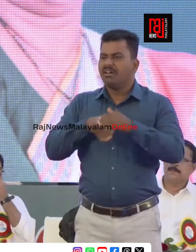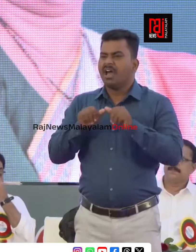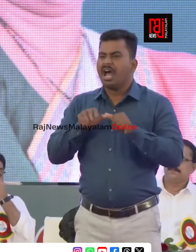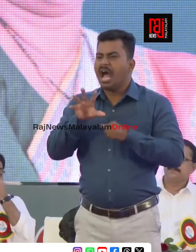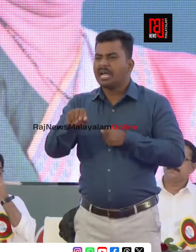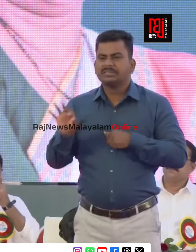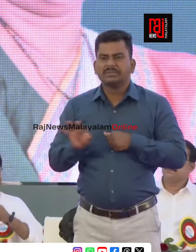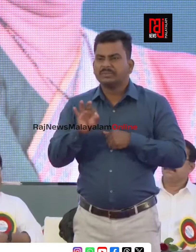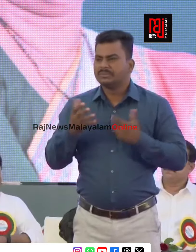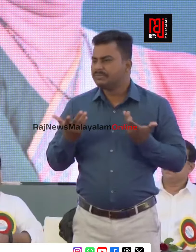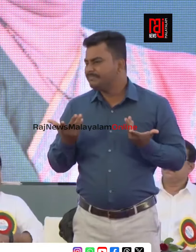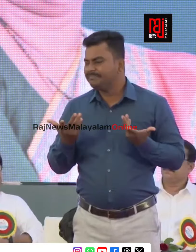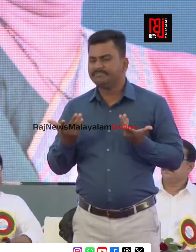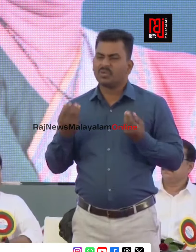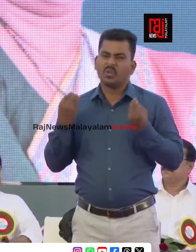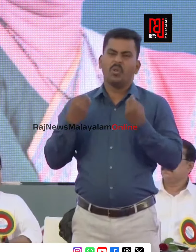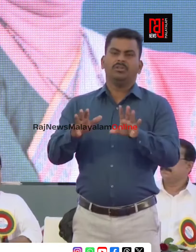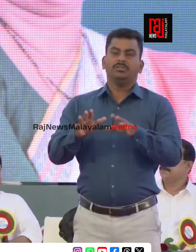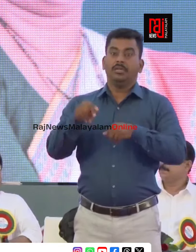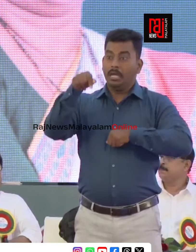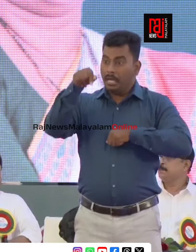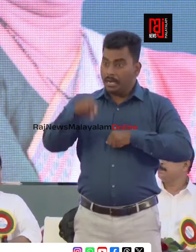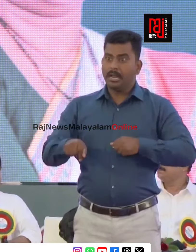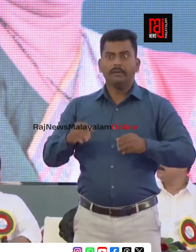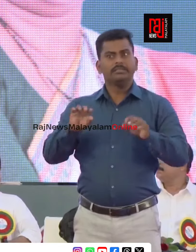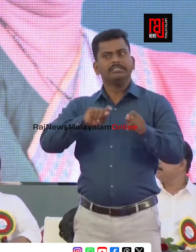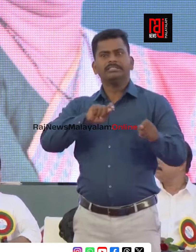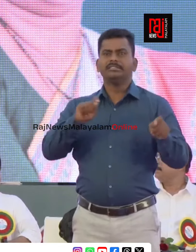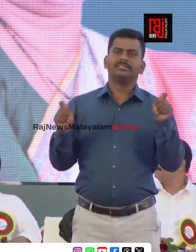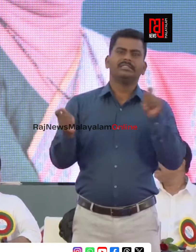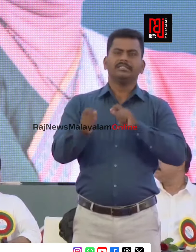ഫിസിക്കൽ ഇടങ്ങൾ മാത്രമല്ല പൊതു ഇടങ്ങൾ,